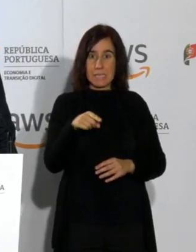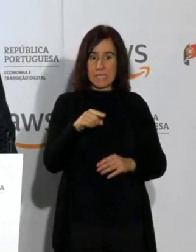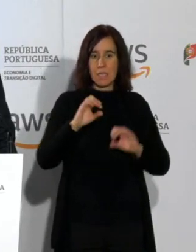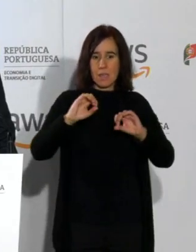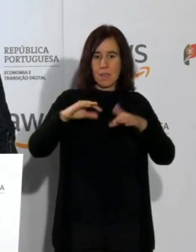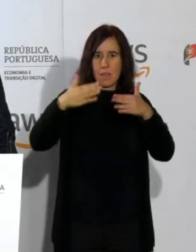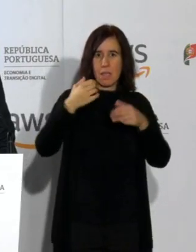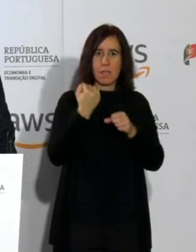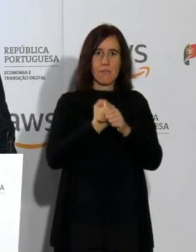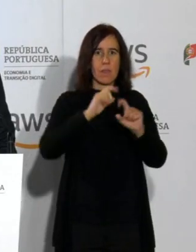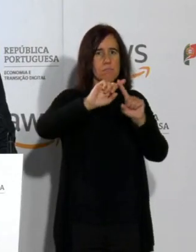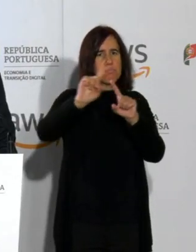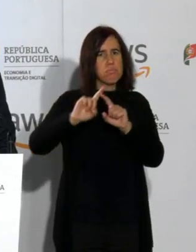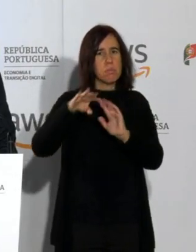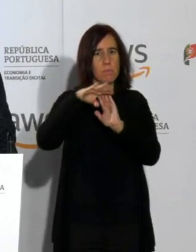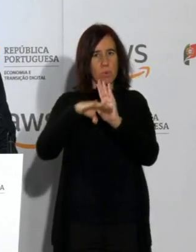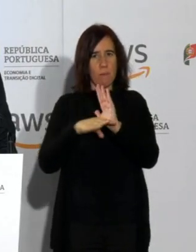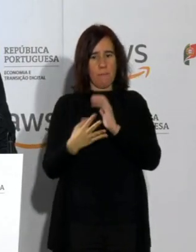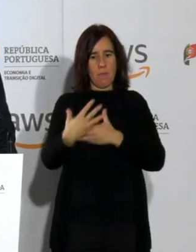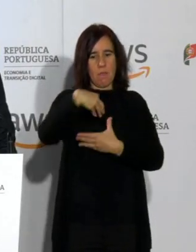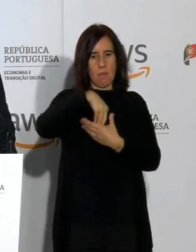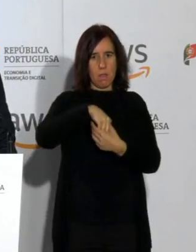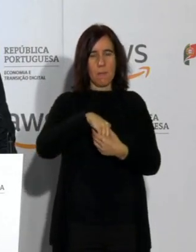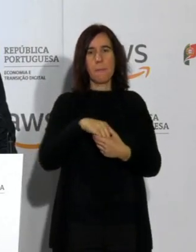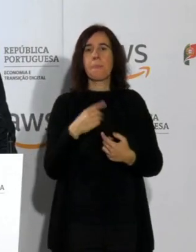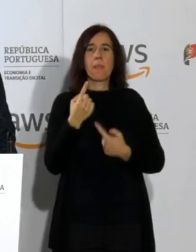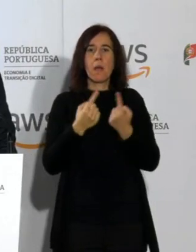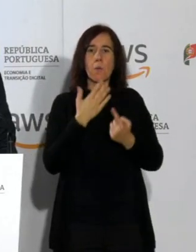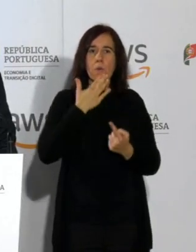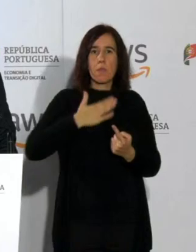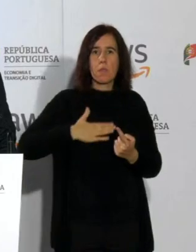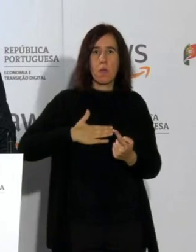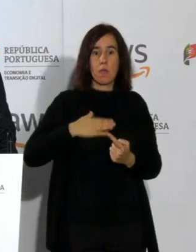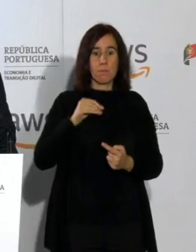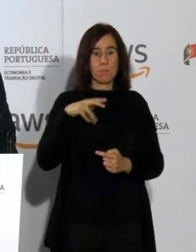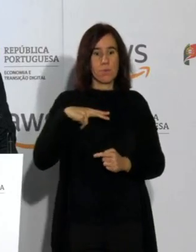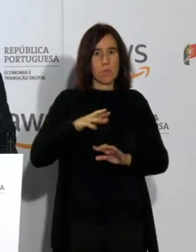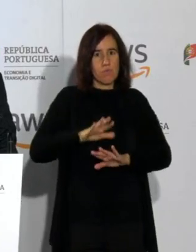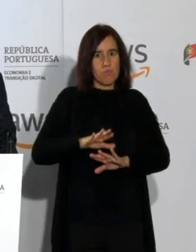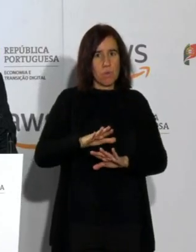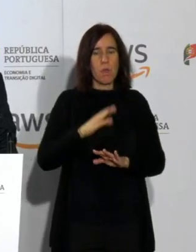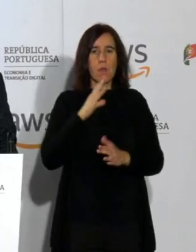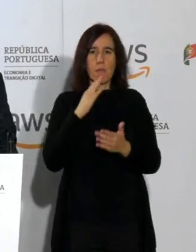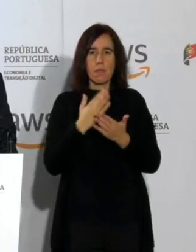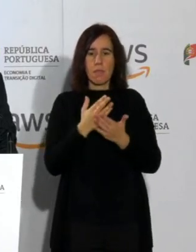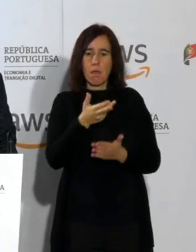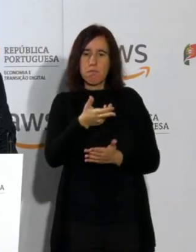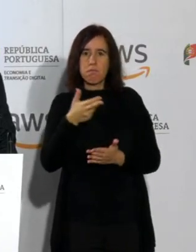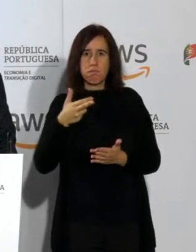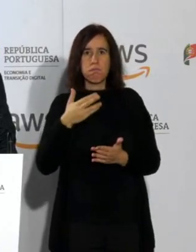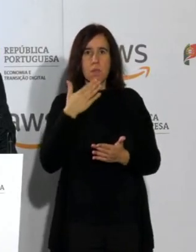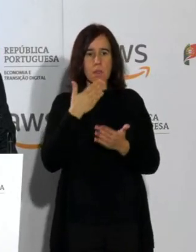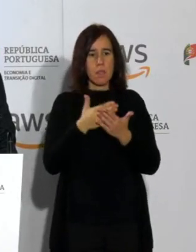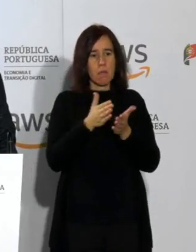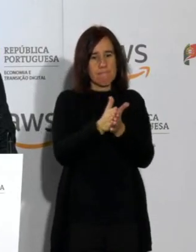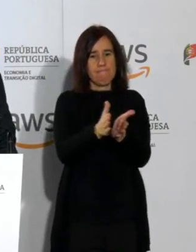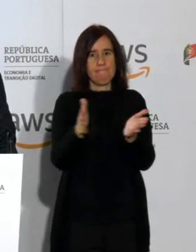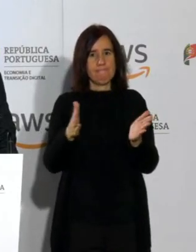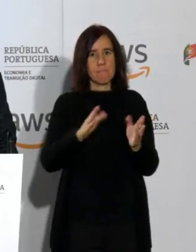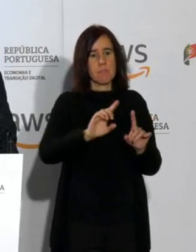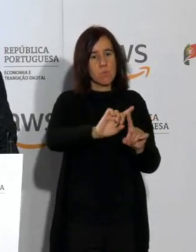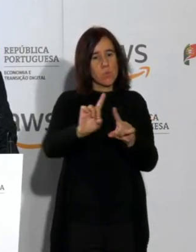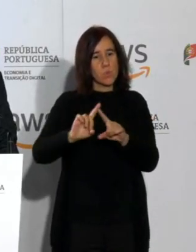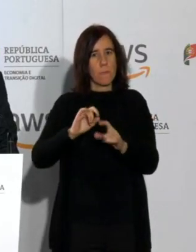programas, alguns nos quais temos ido a trabalhar desde que chegamos a Portugal, vão ser acelerados, criando mais organizações e